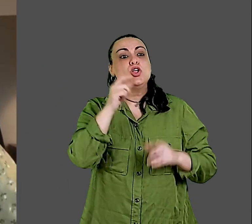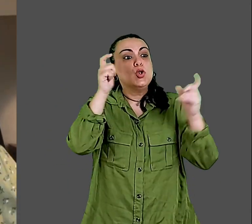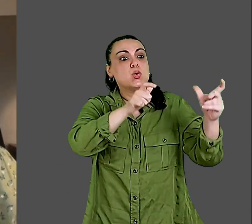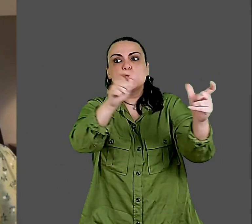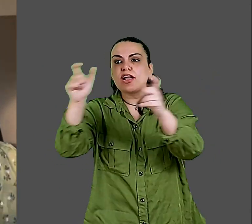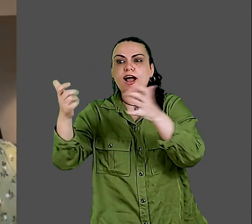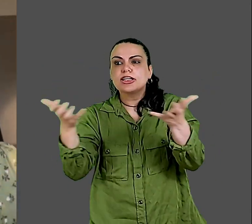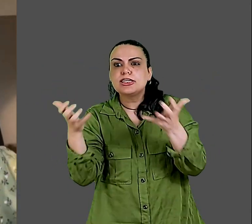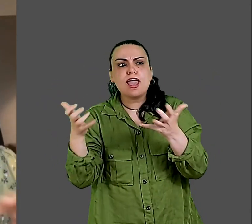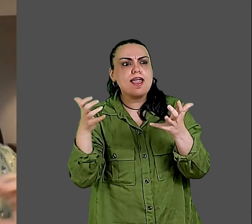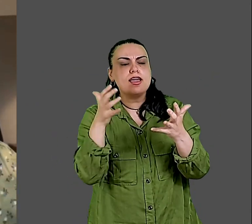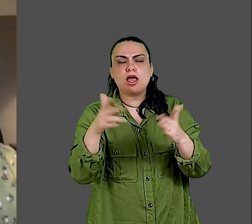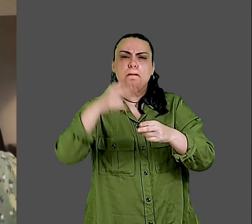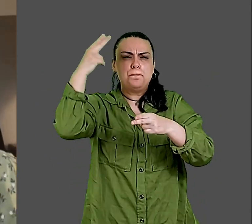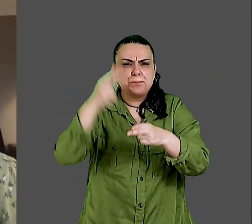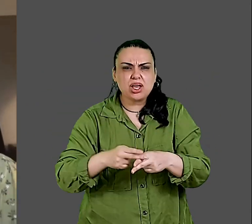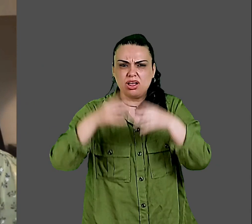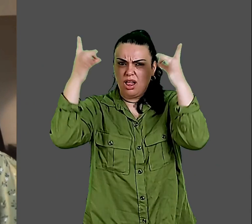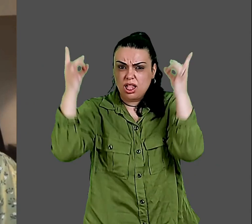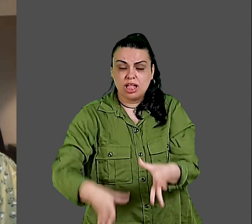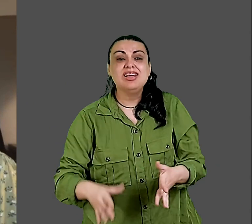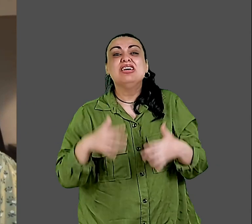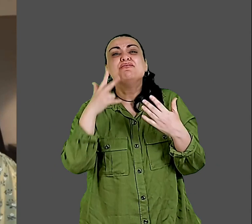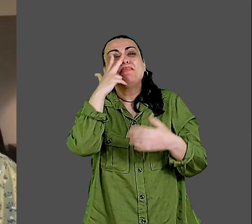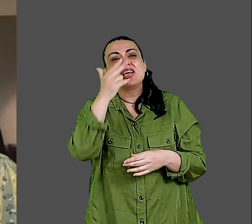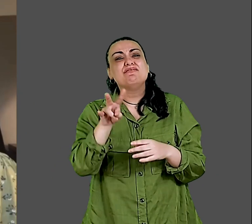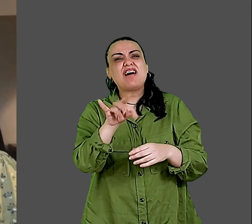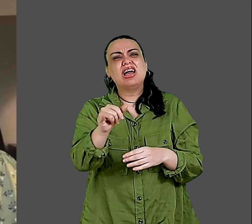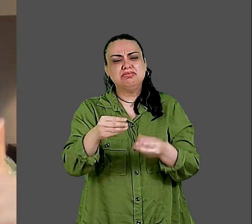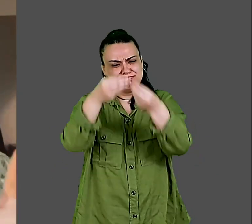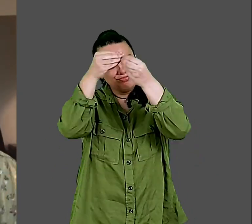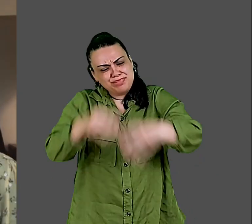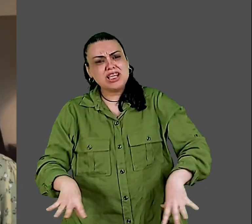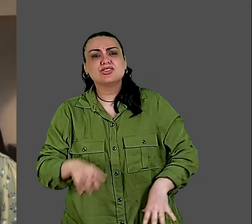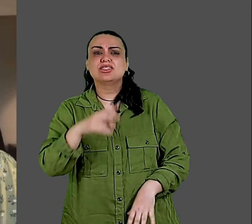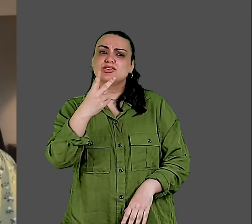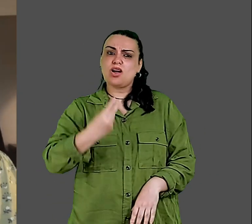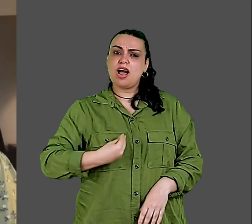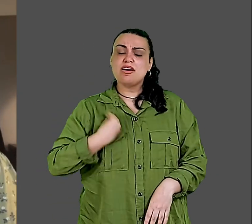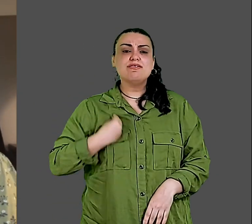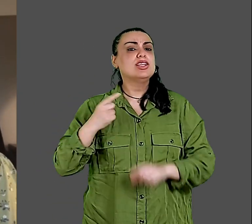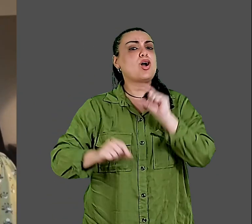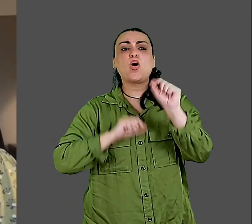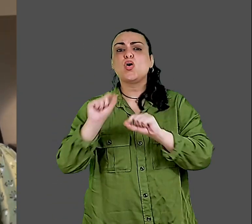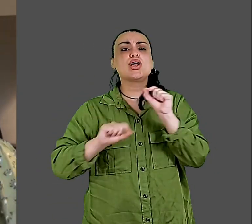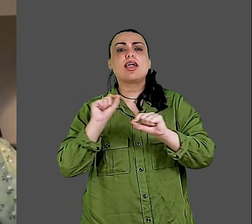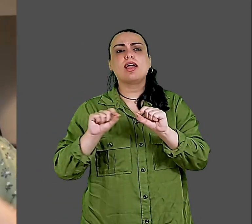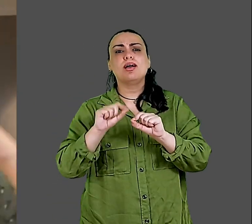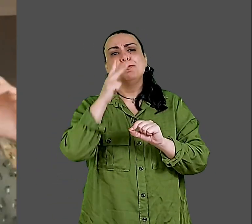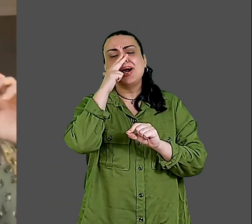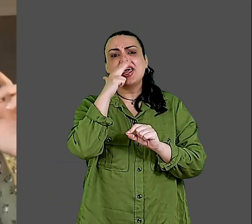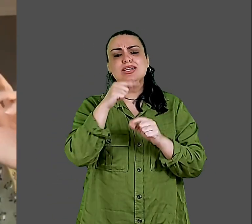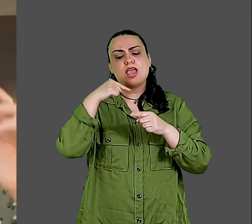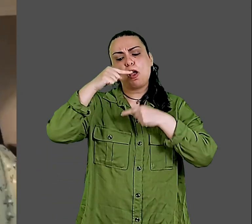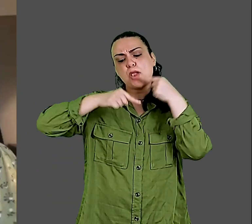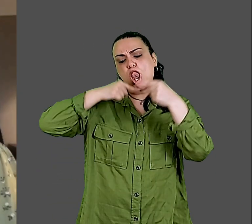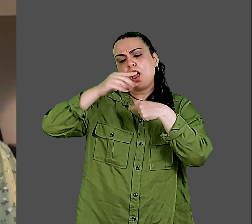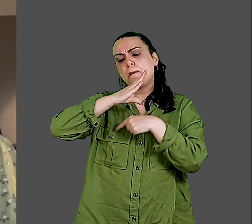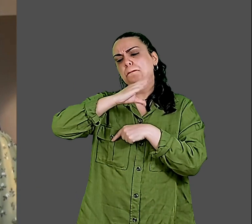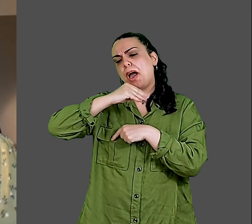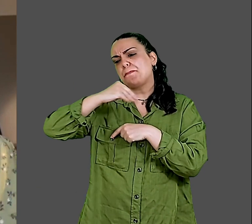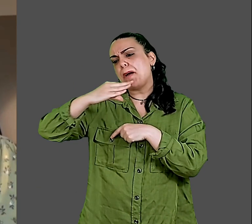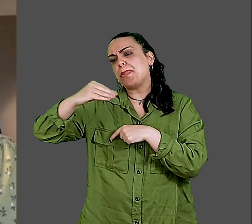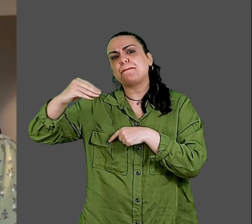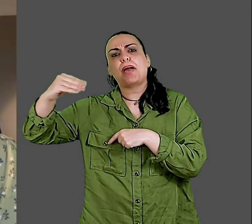E isso vai se estendendo, criando raízes em várias áreas da sua vida. Raízes chamadas procrastinação. Mas eu quero glorificar a